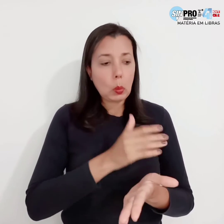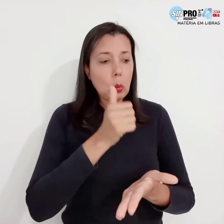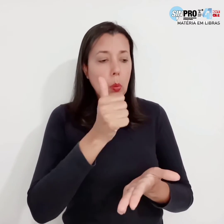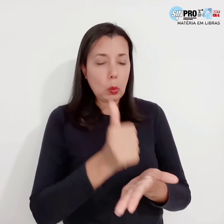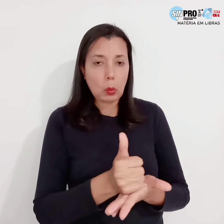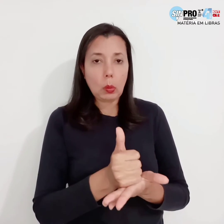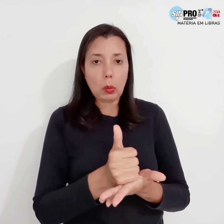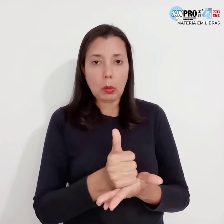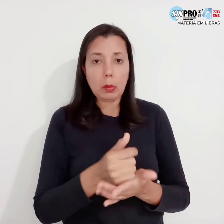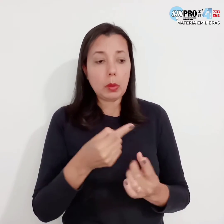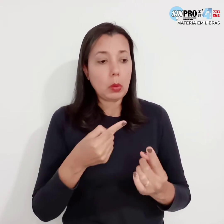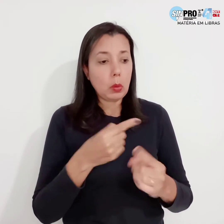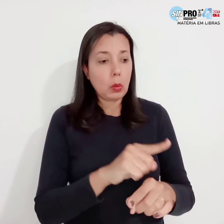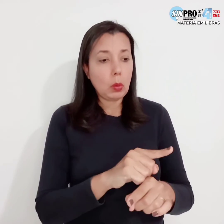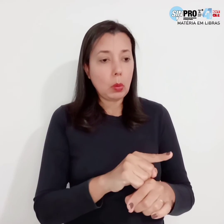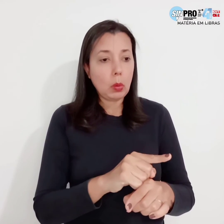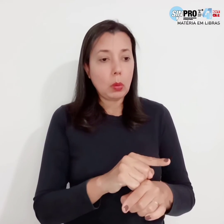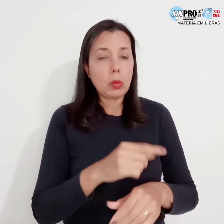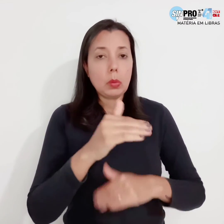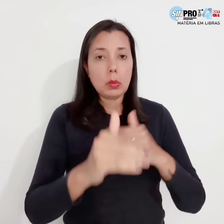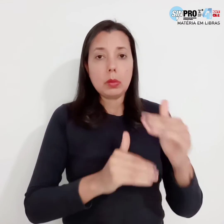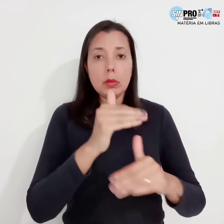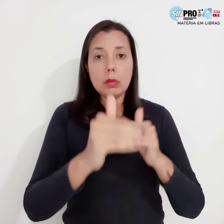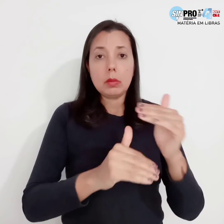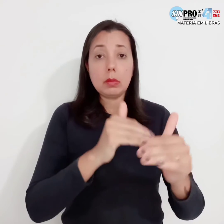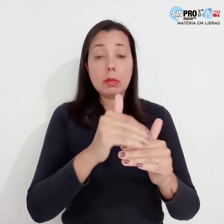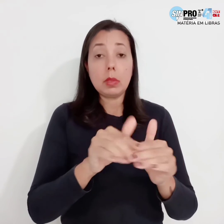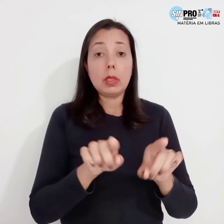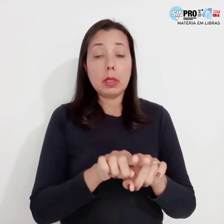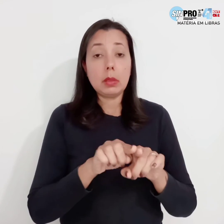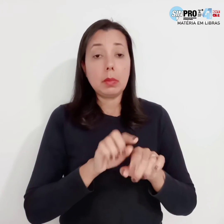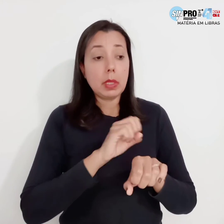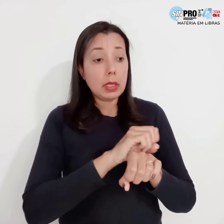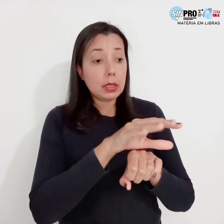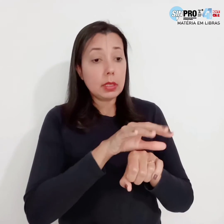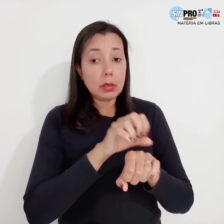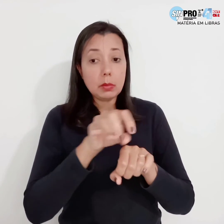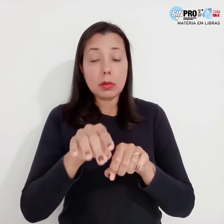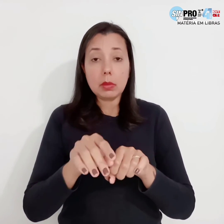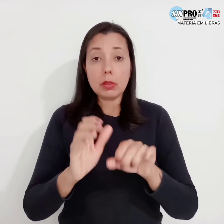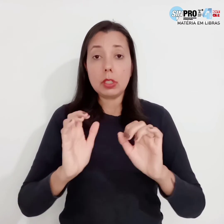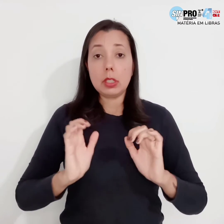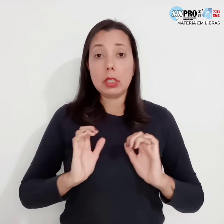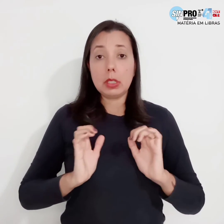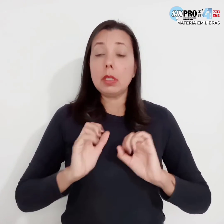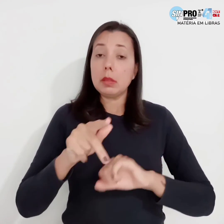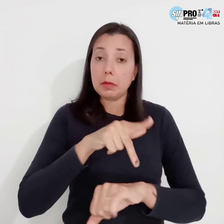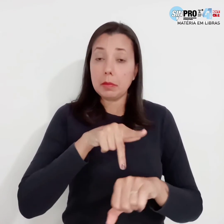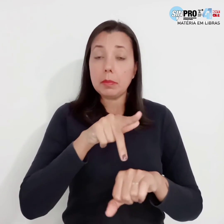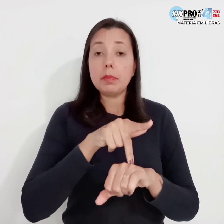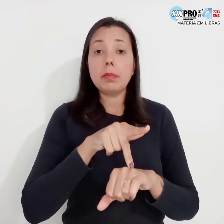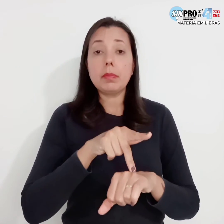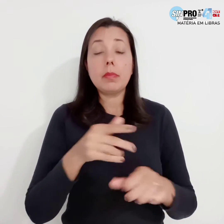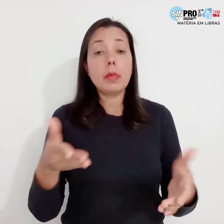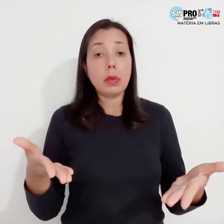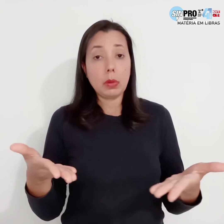Estado contra o desenvolvimento e a distribuição de riquezas no país, hoje